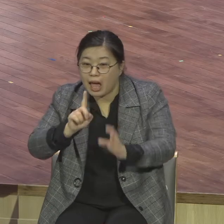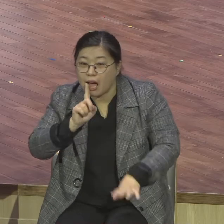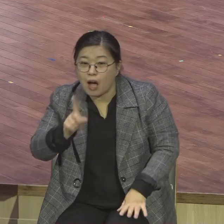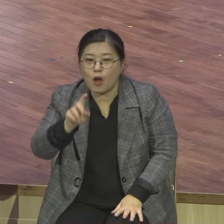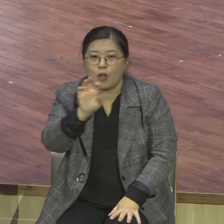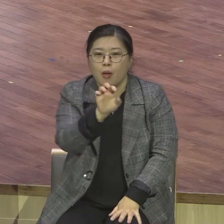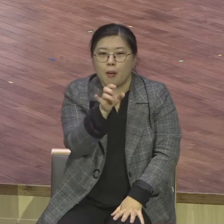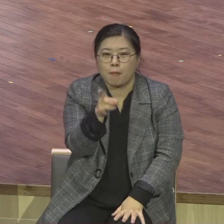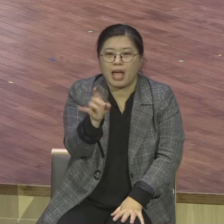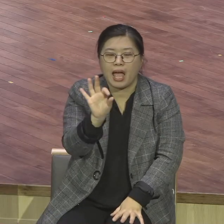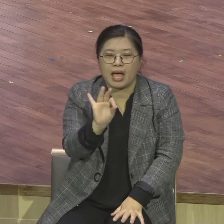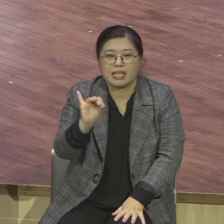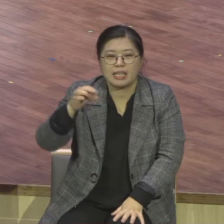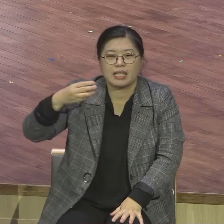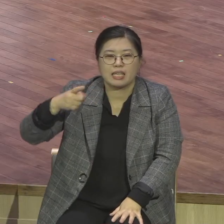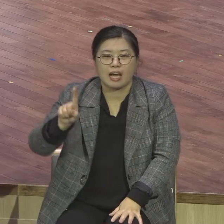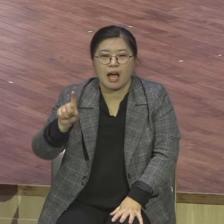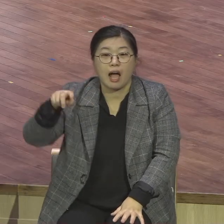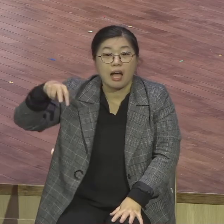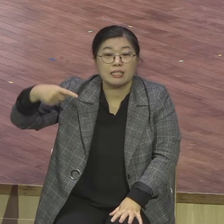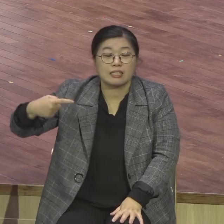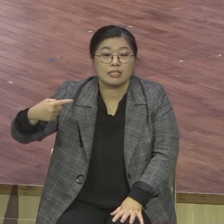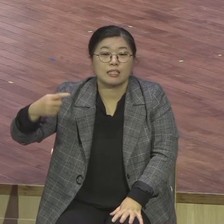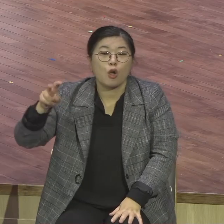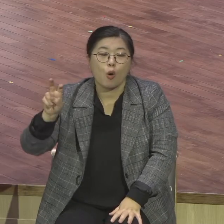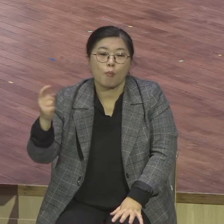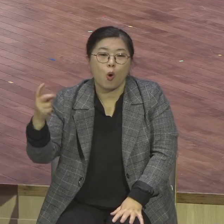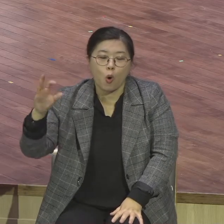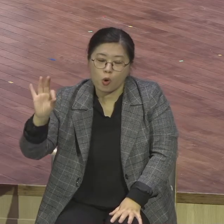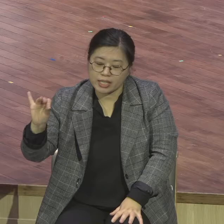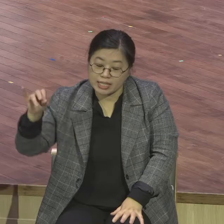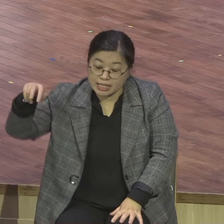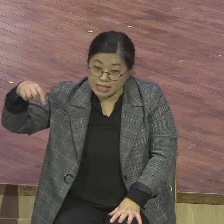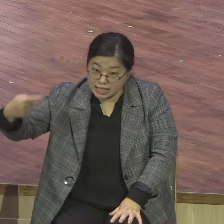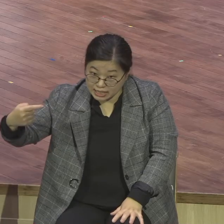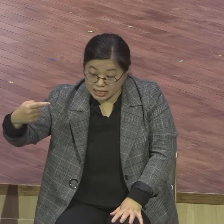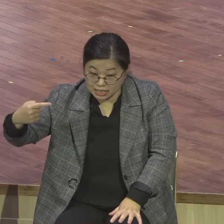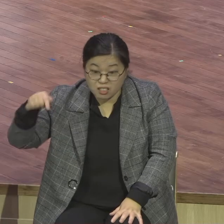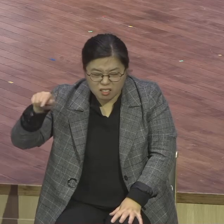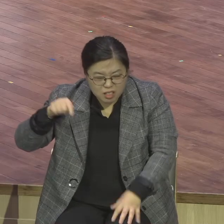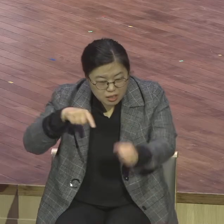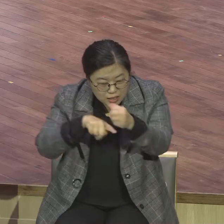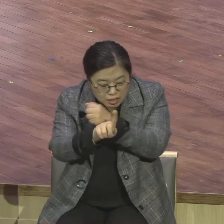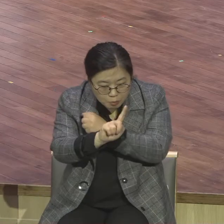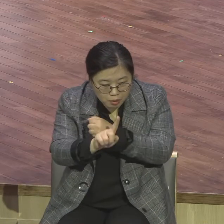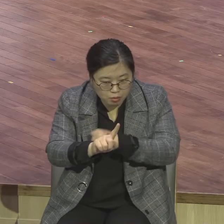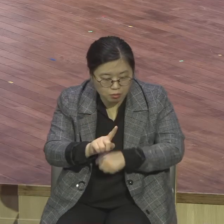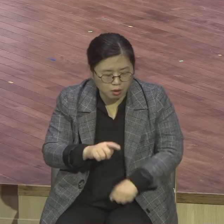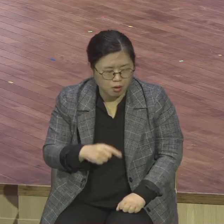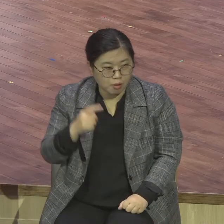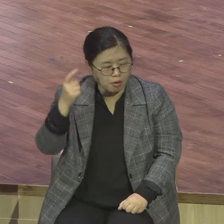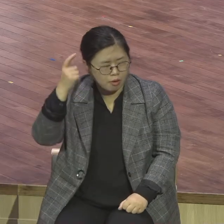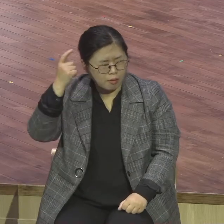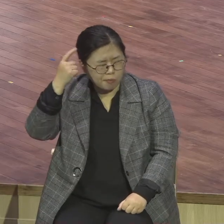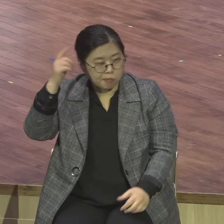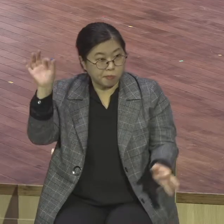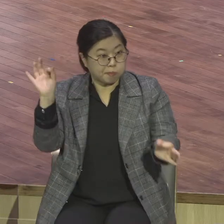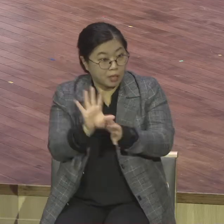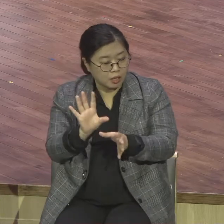페이라스모이스라는데 이 말은 예기치 못한 사건, 예기치 못한 시련 그런 뜻이.